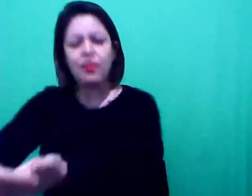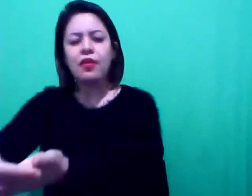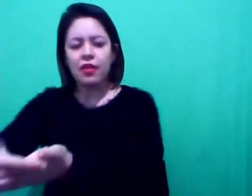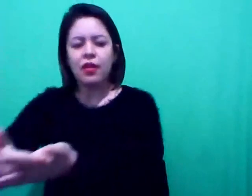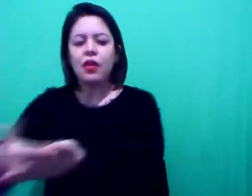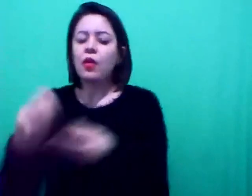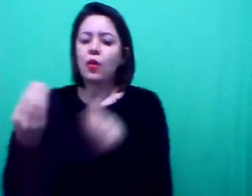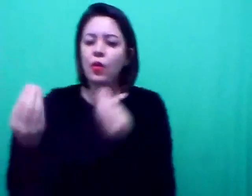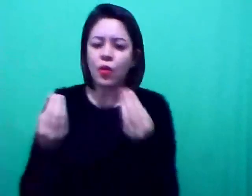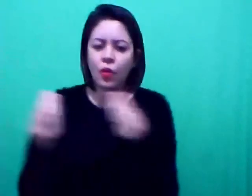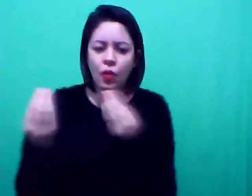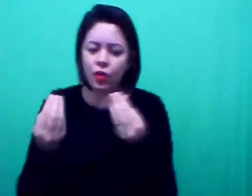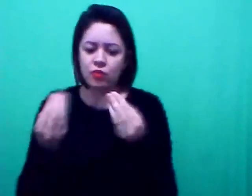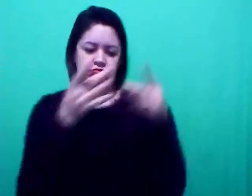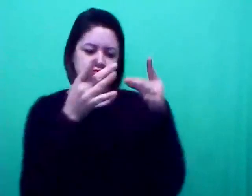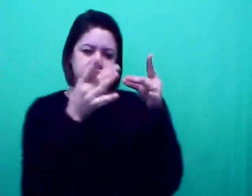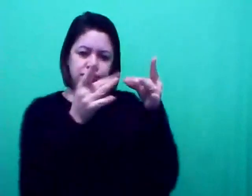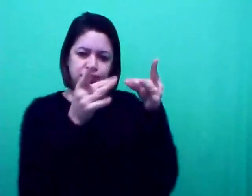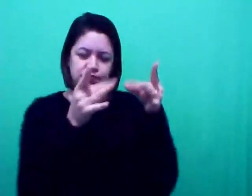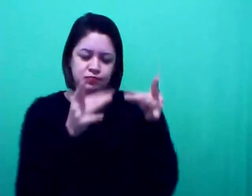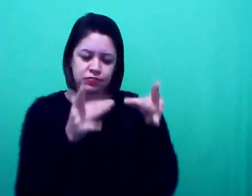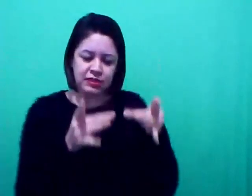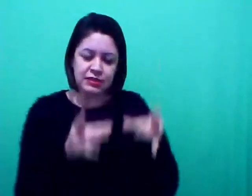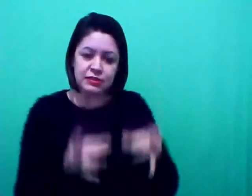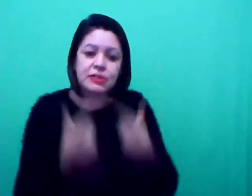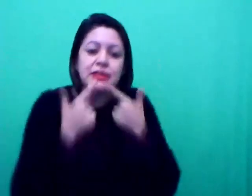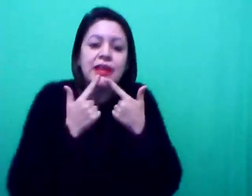Vocês aprenderam no decorrer das disciplinas como que tem a